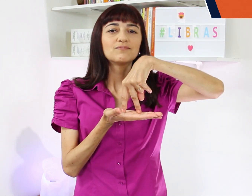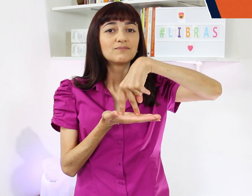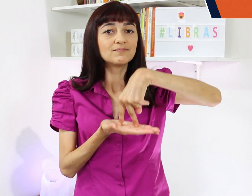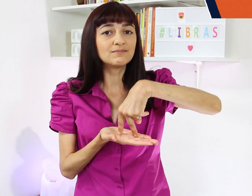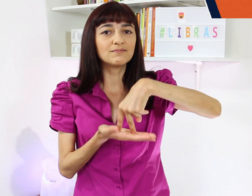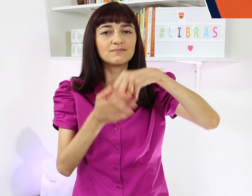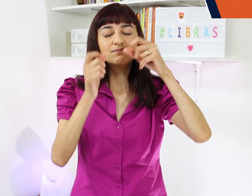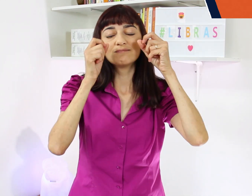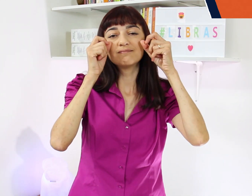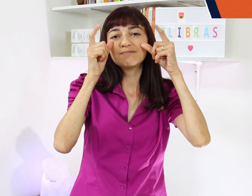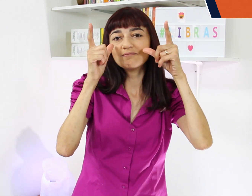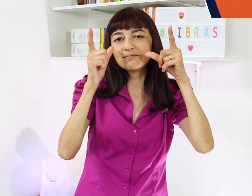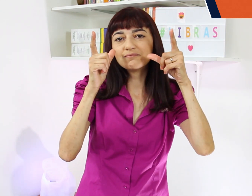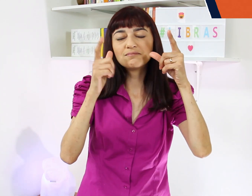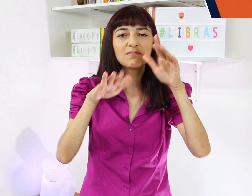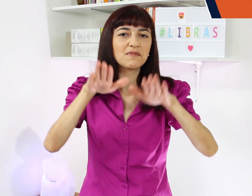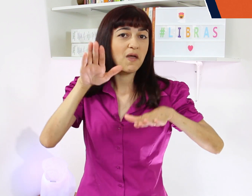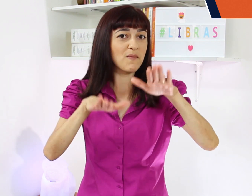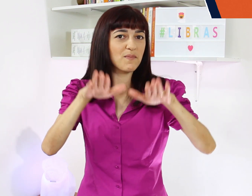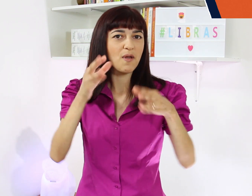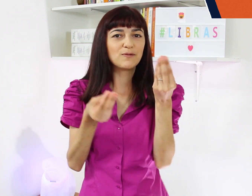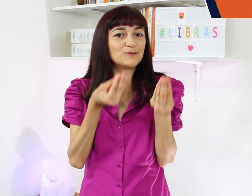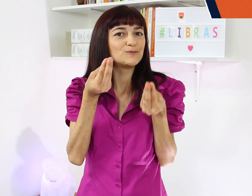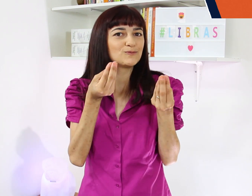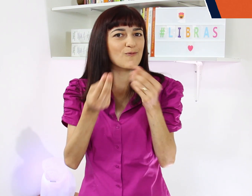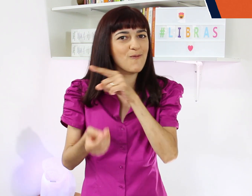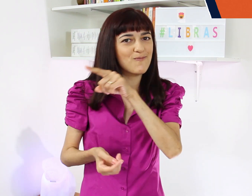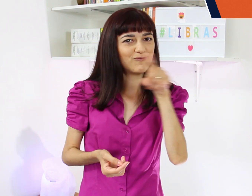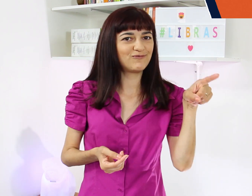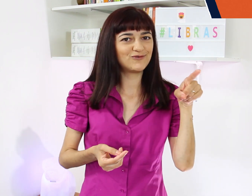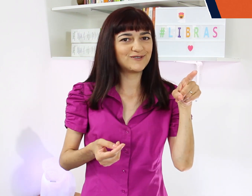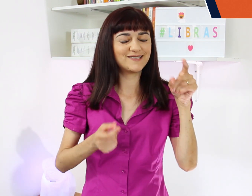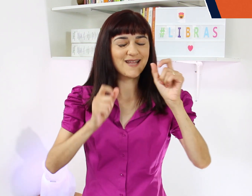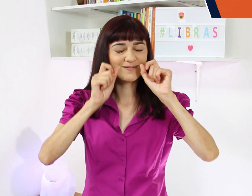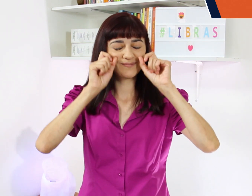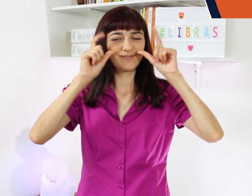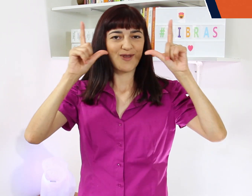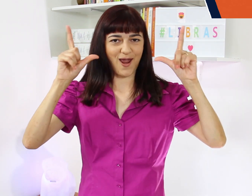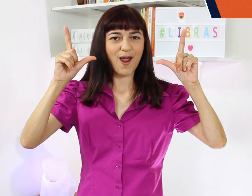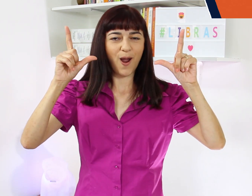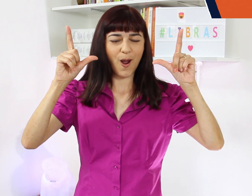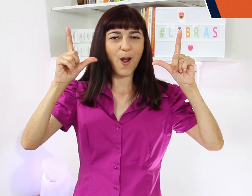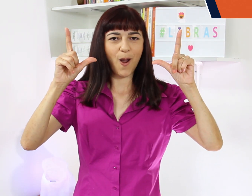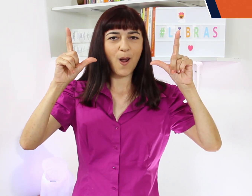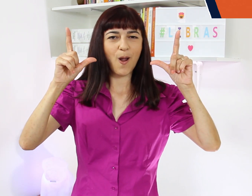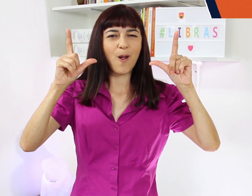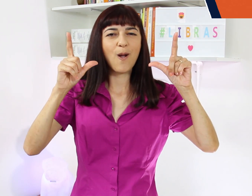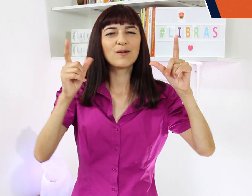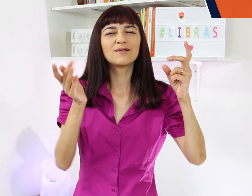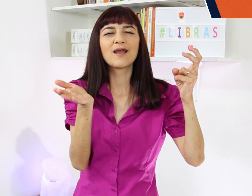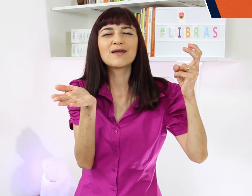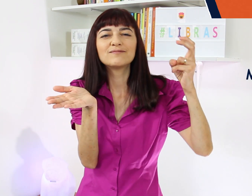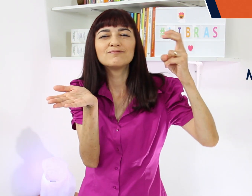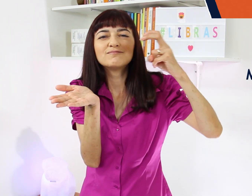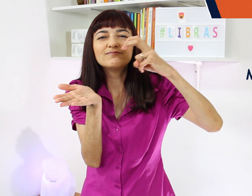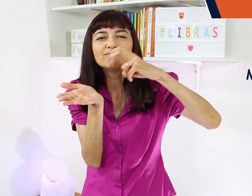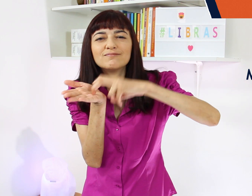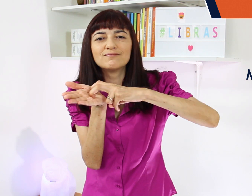Então, na hora de passar essa ideia de acordar, você pode utilizar, sim, classificadores também além do sinal. Esse é o sinal de